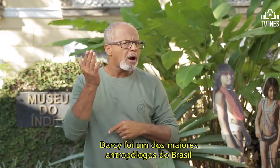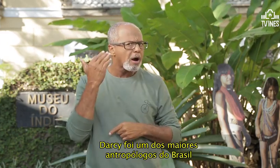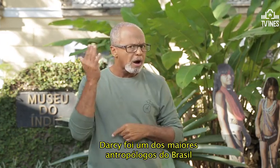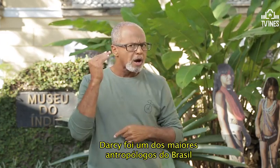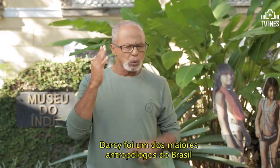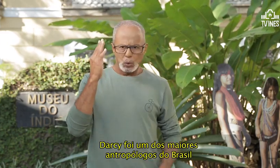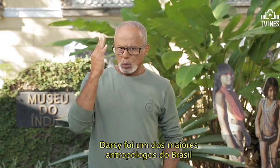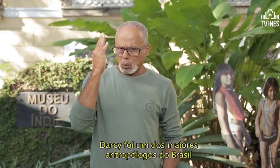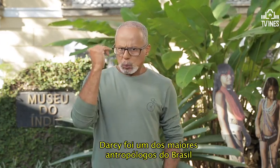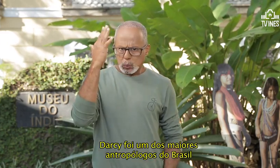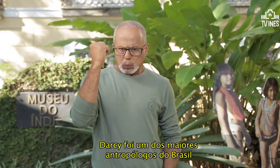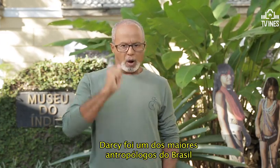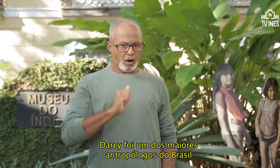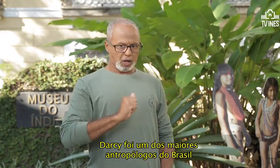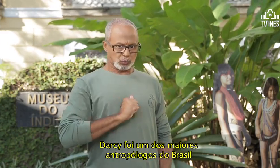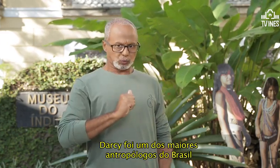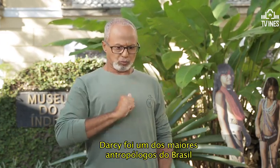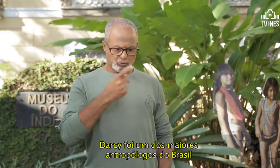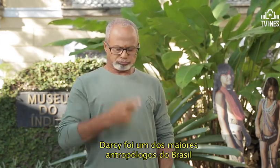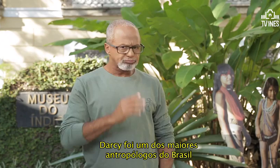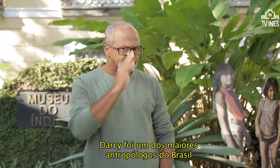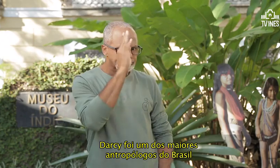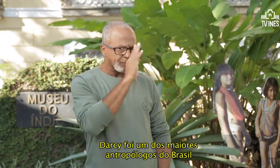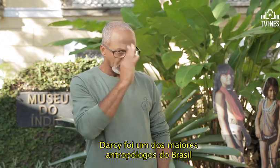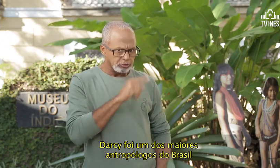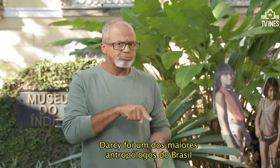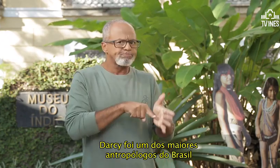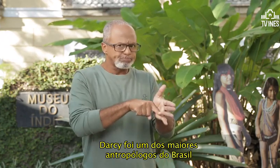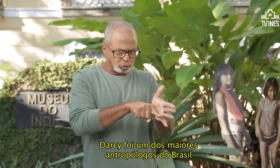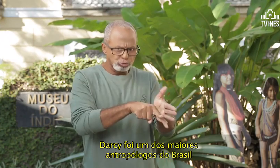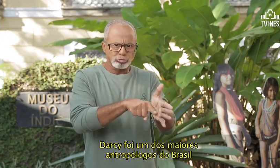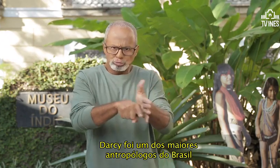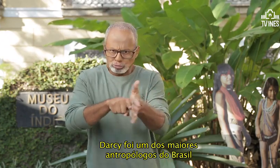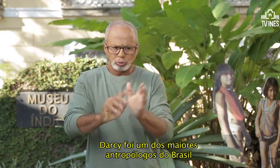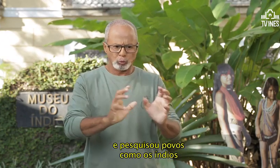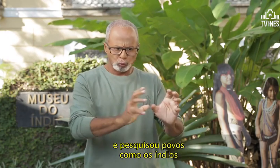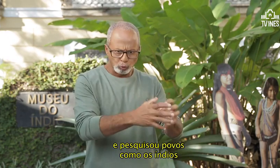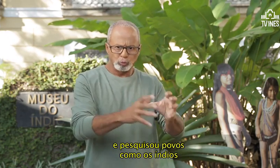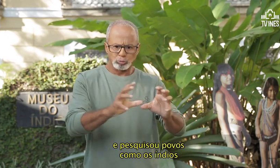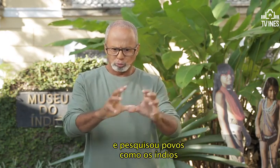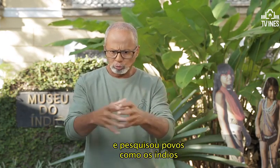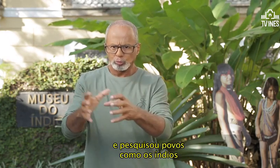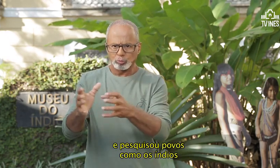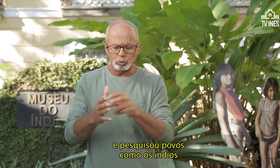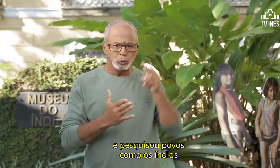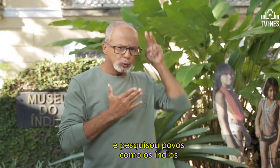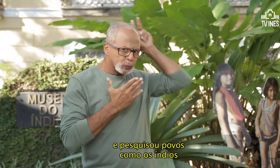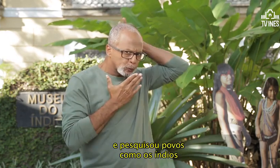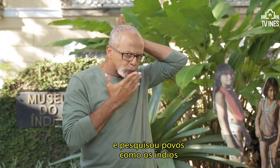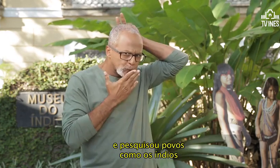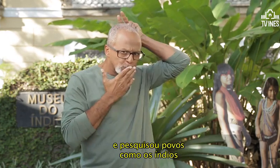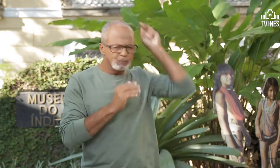Darcy foi um dos maiores antropólogos do Brasil e pesquisou povos como os índios